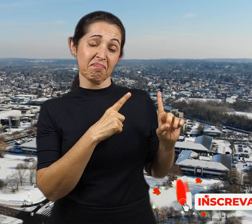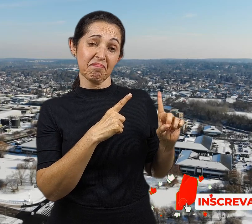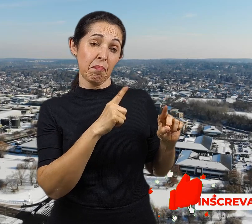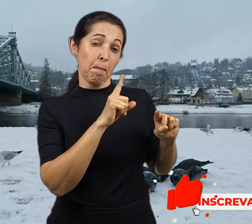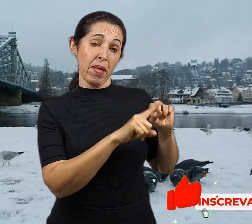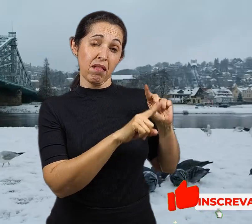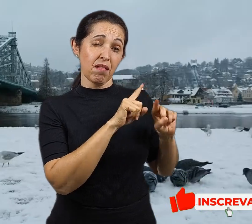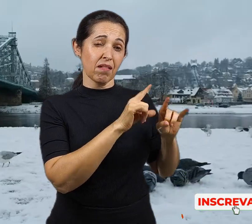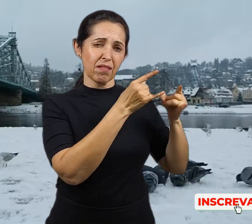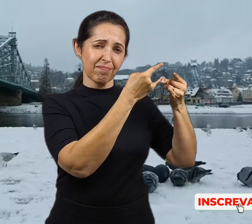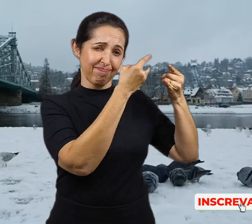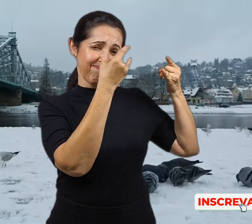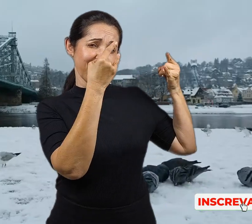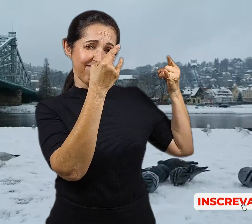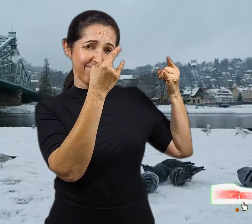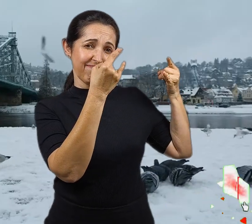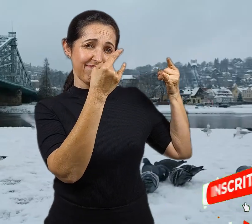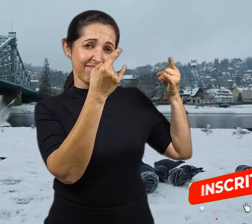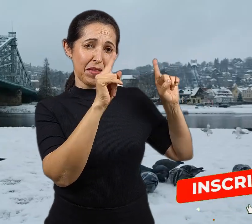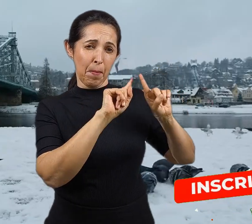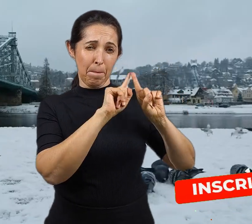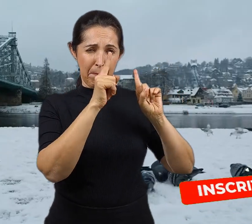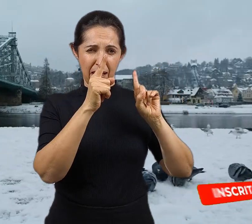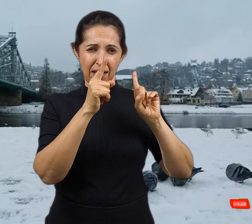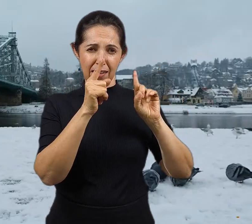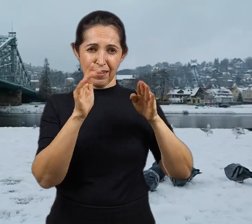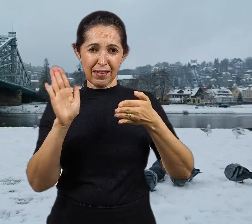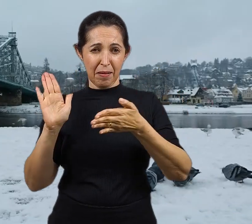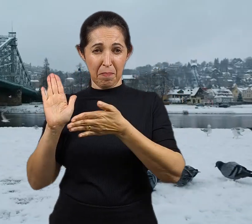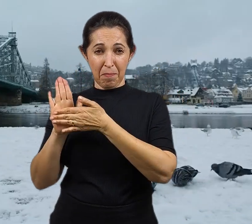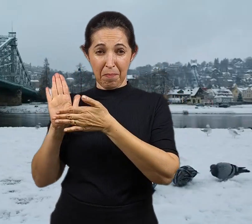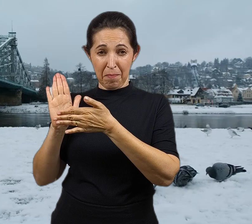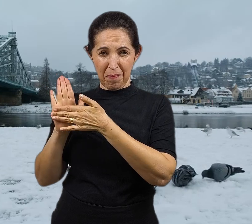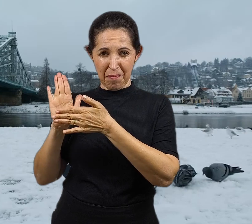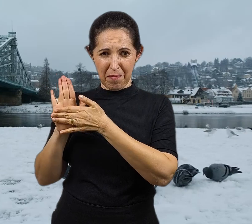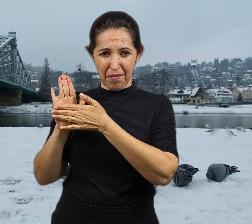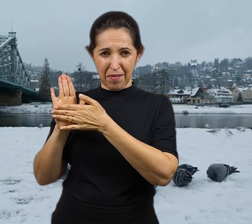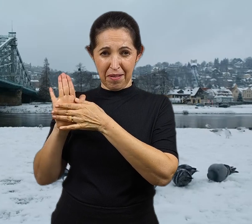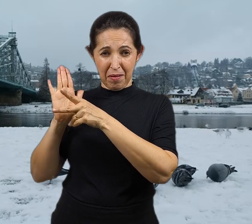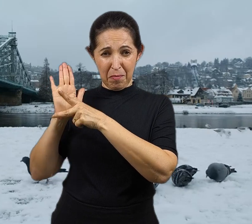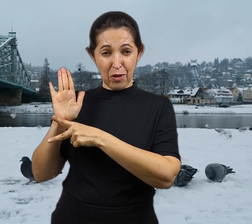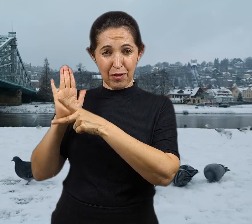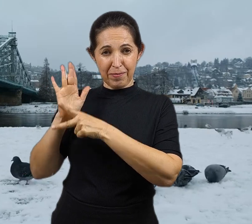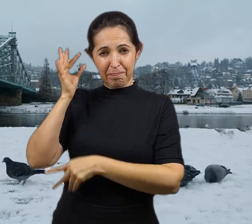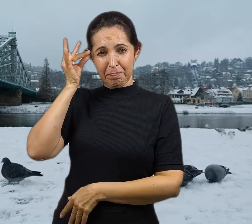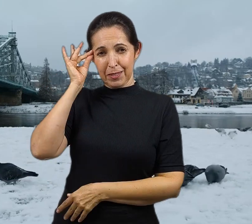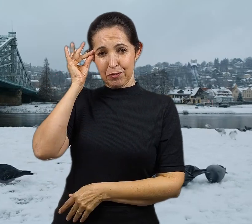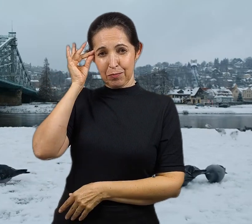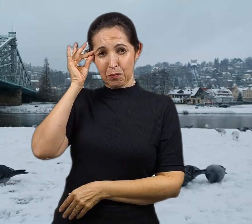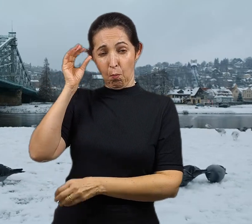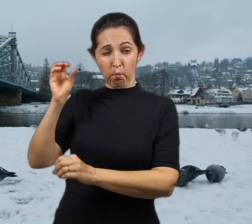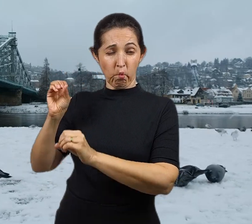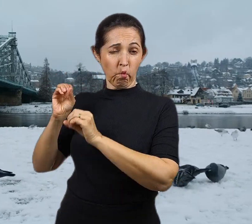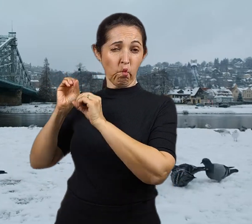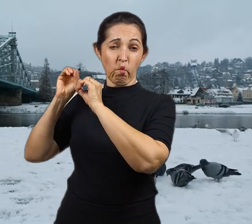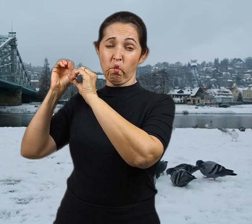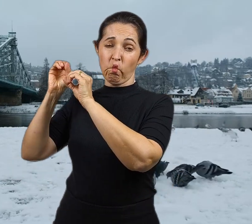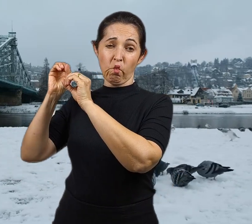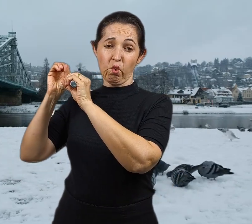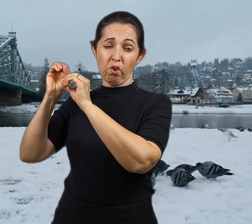poucos propósitos espirituais, e esses às vezes nós não os alcançamos, infelizmente. Por que